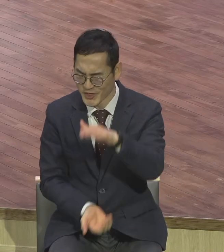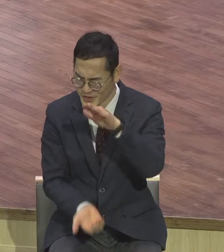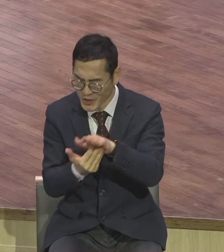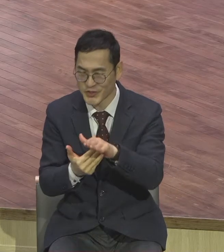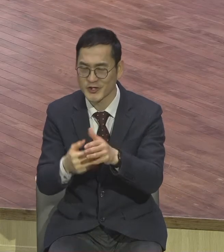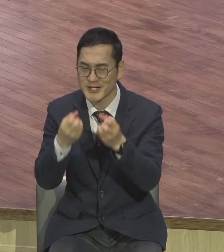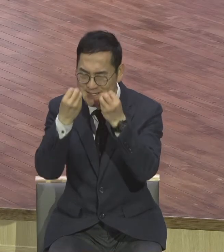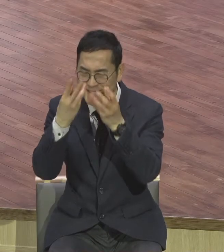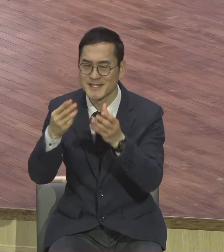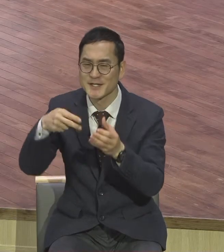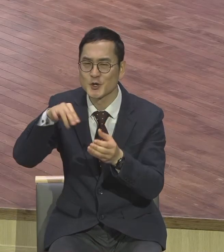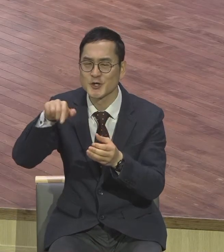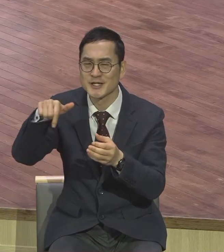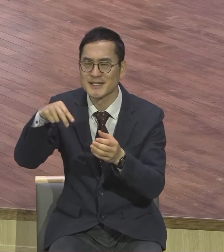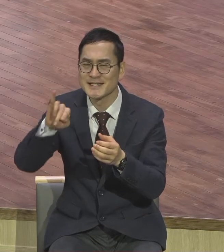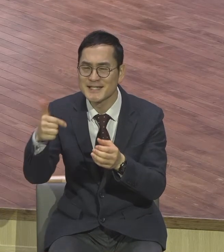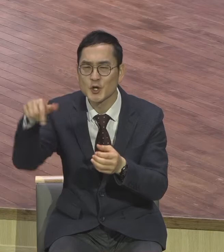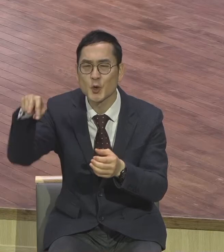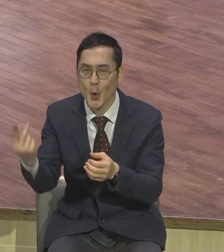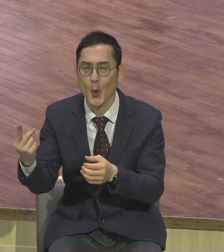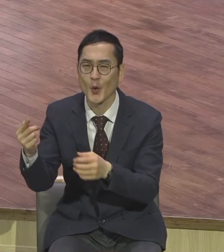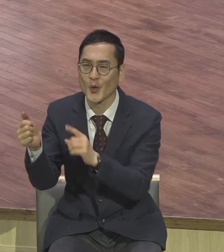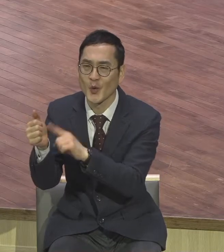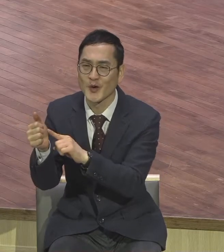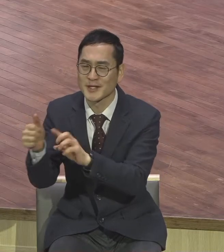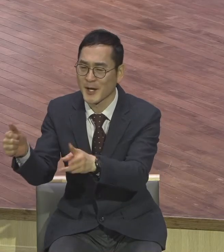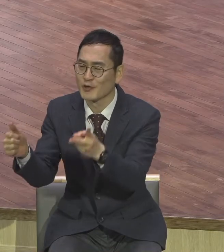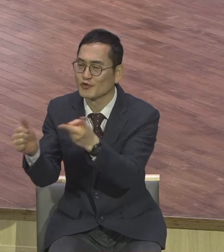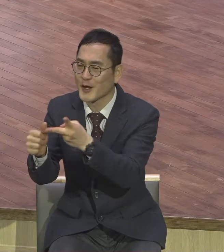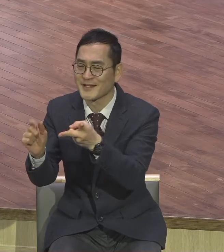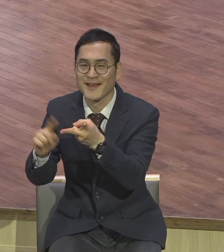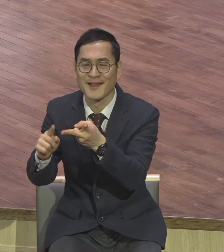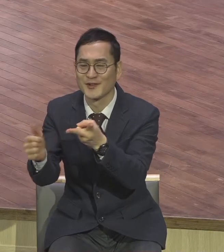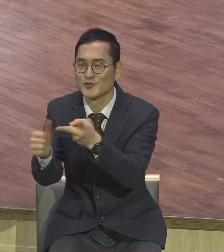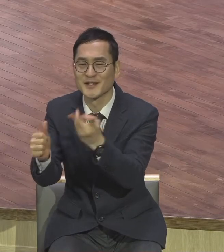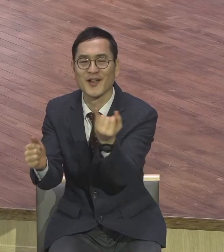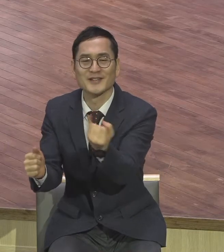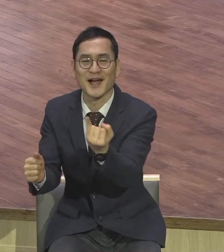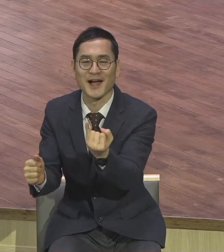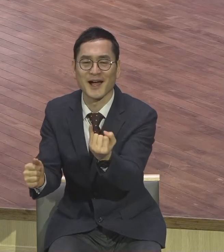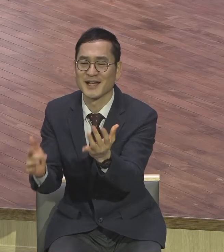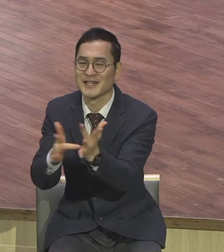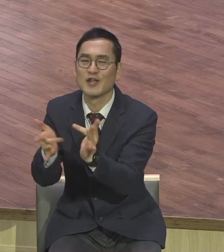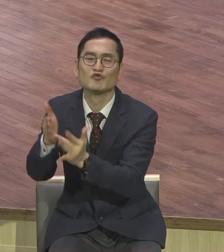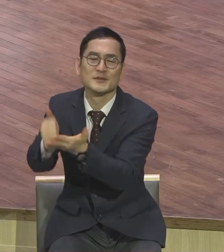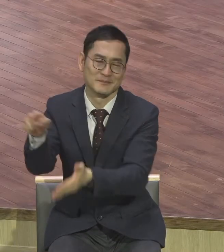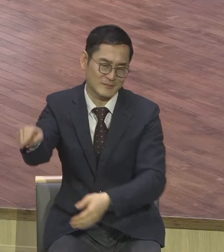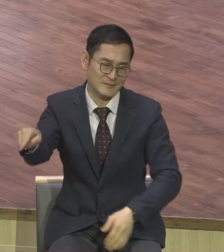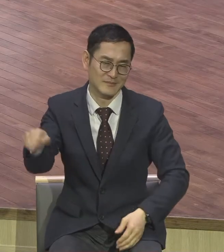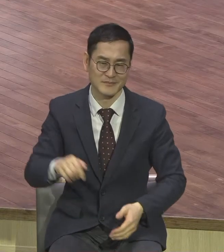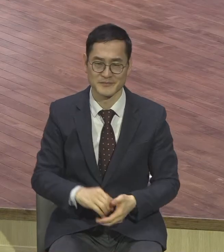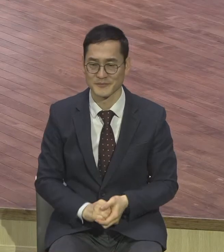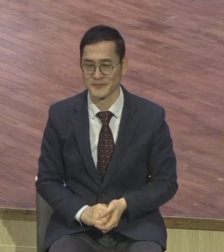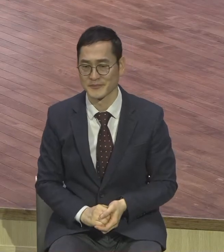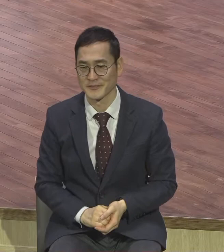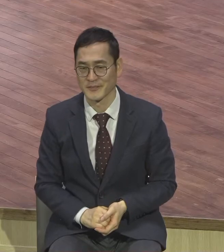여성 재림주라는 거예요. 말도 안 되잖아요. 근데 말 된다니까 이게 지금